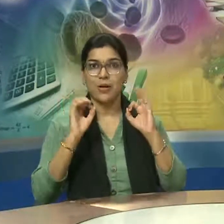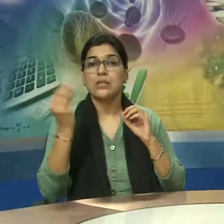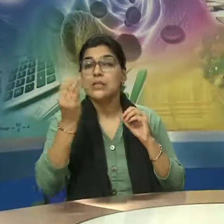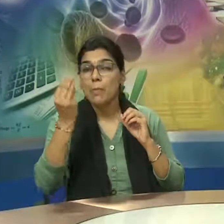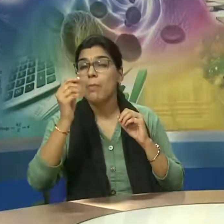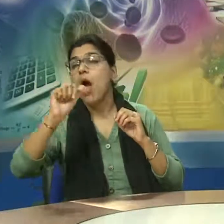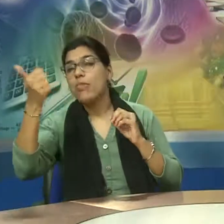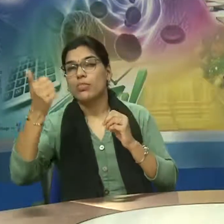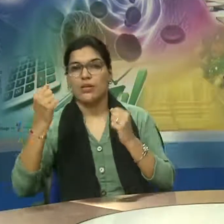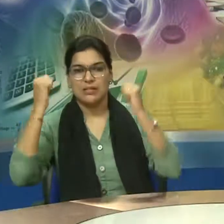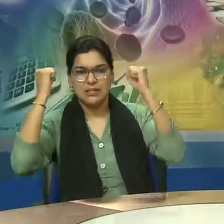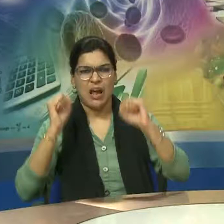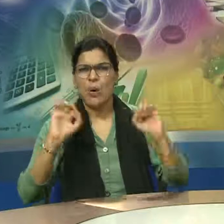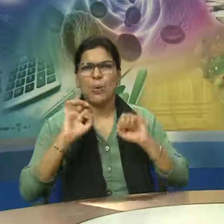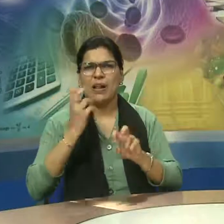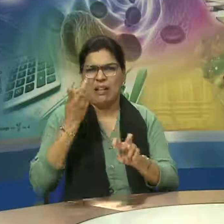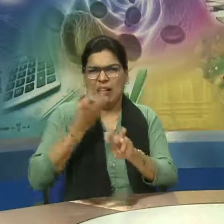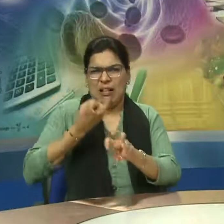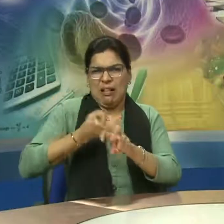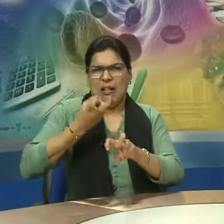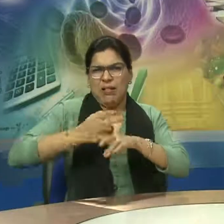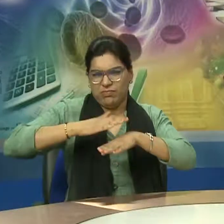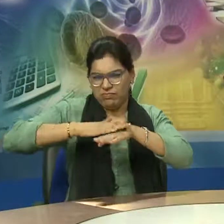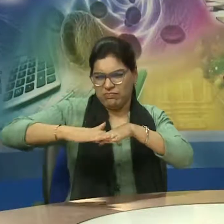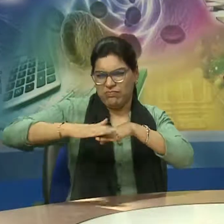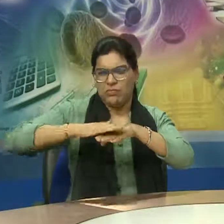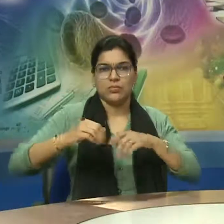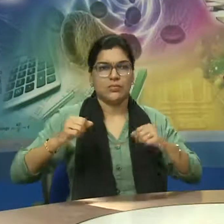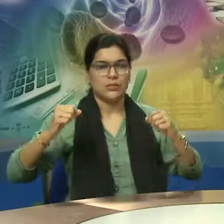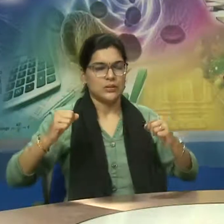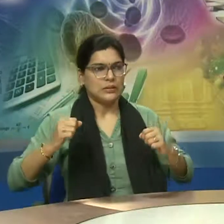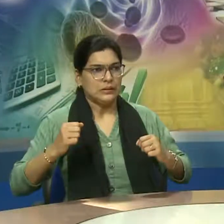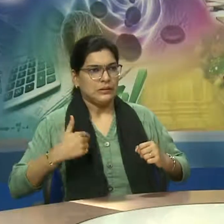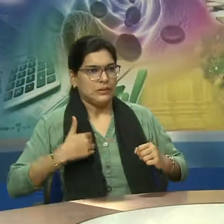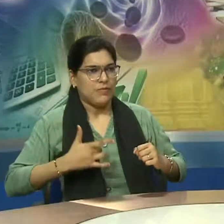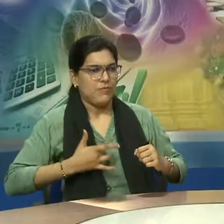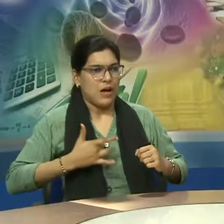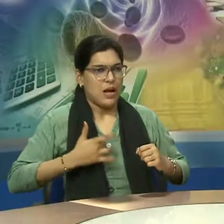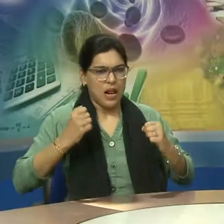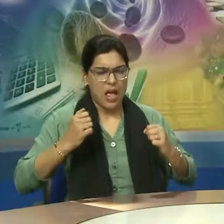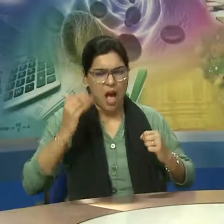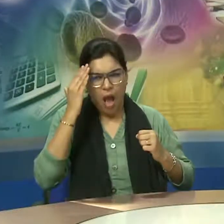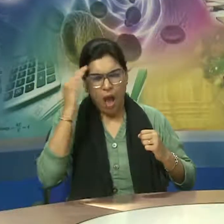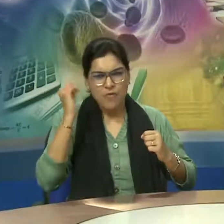discomfort? Here the prefix is dis.